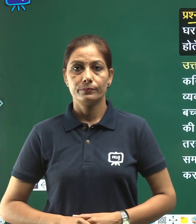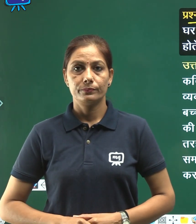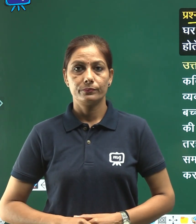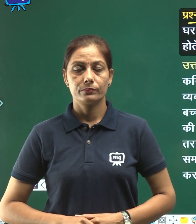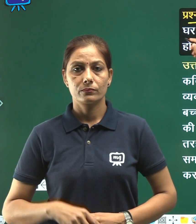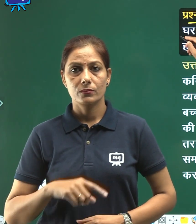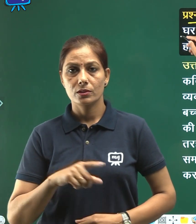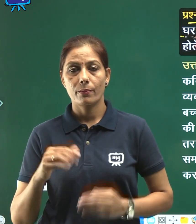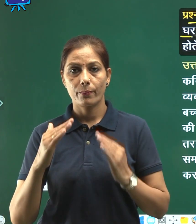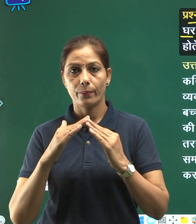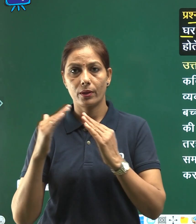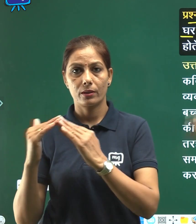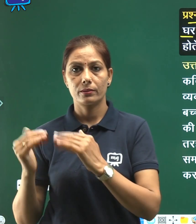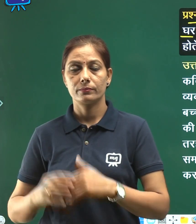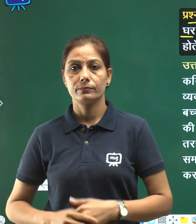सब घर